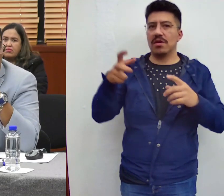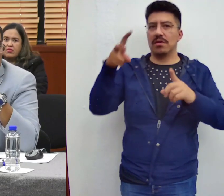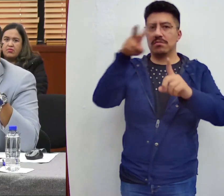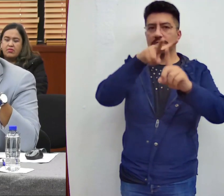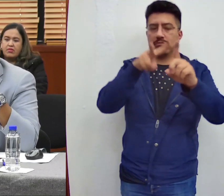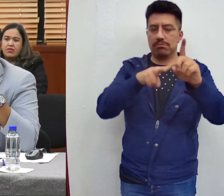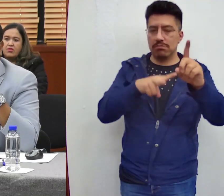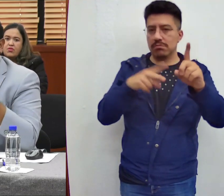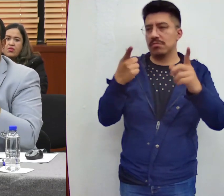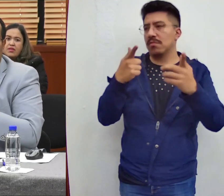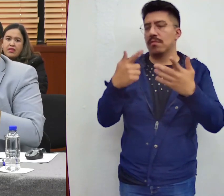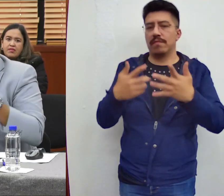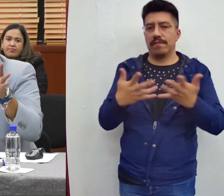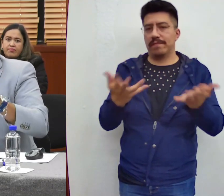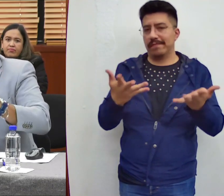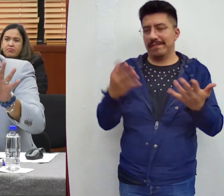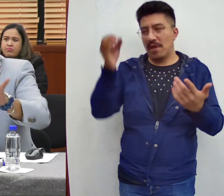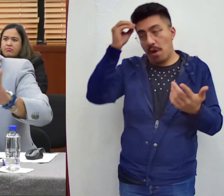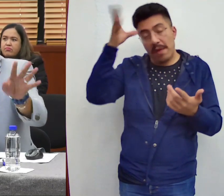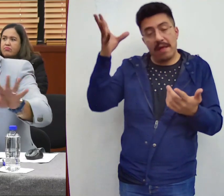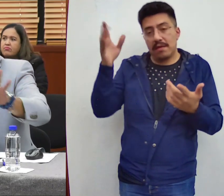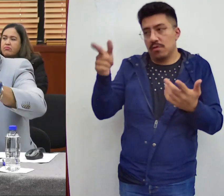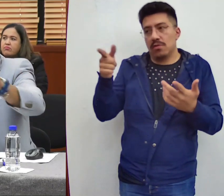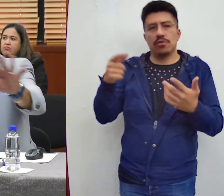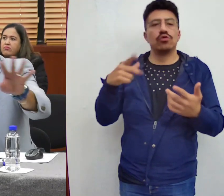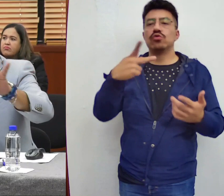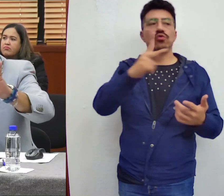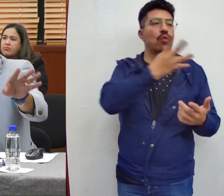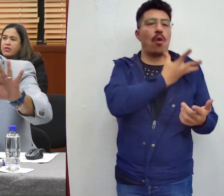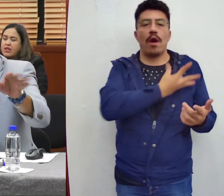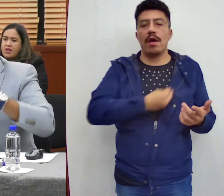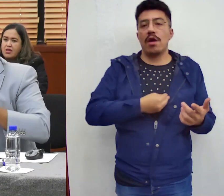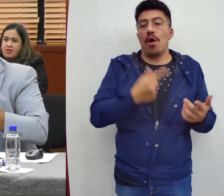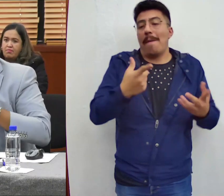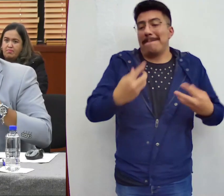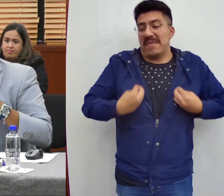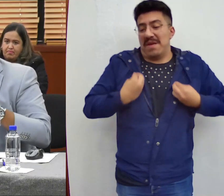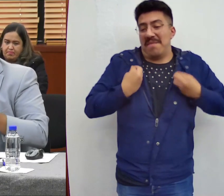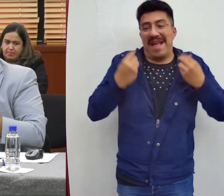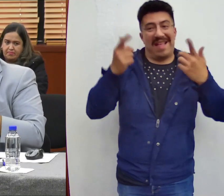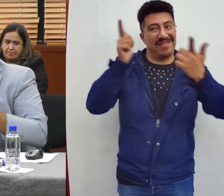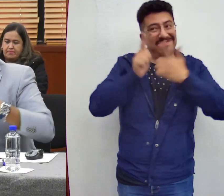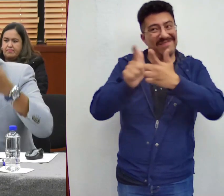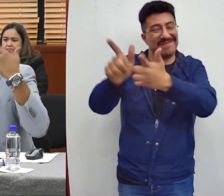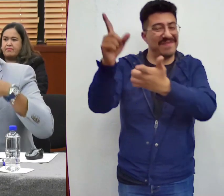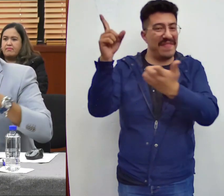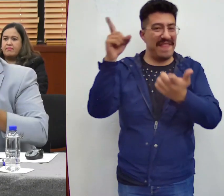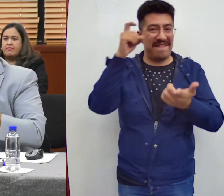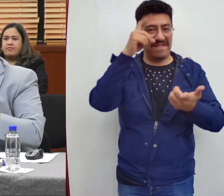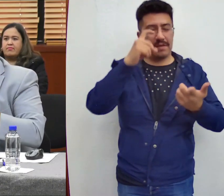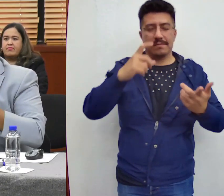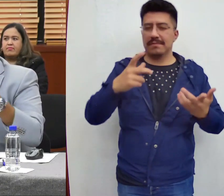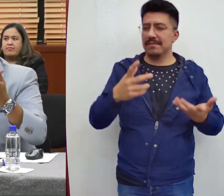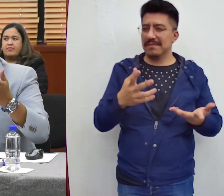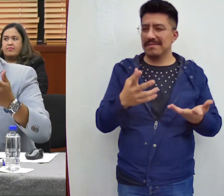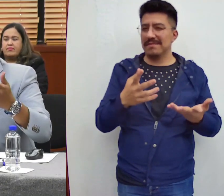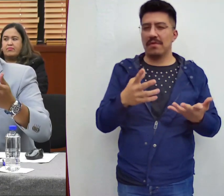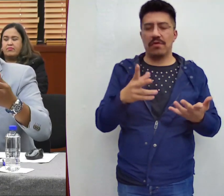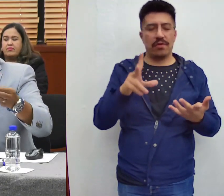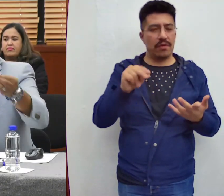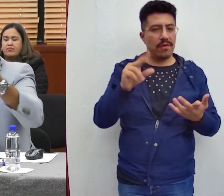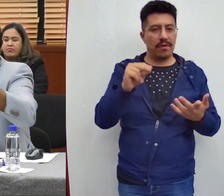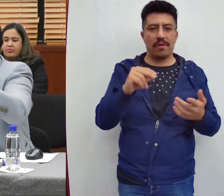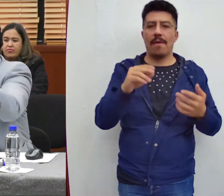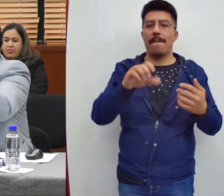TDA, ¿no? Ya, olvídate, ¿no? Ya su hijo va a tener que seguir viviendo con las mismas familias. Qué benéfico sería